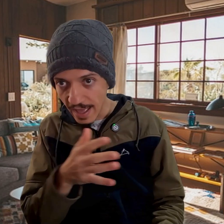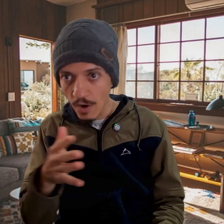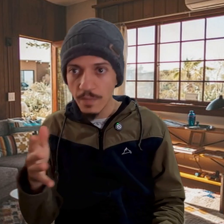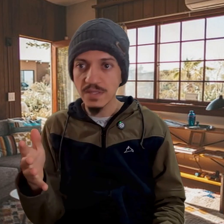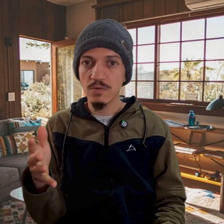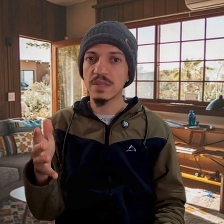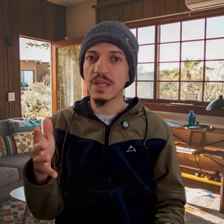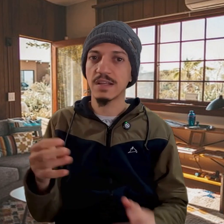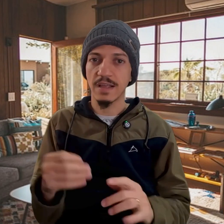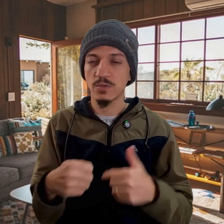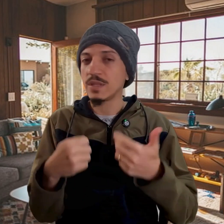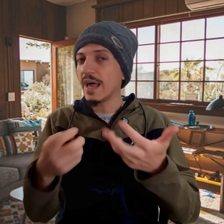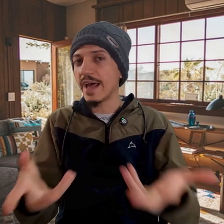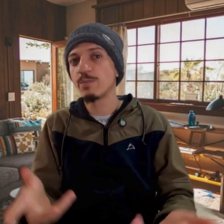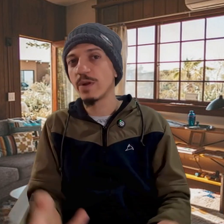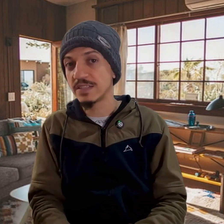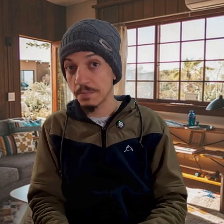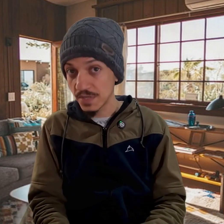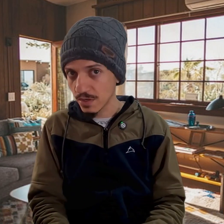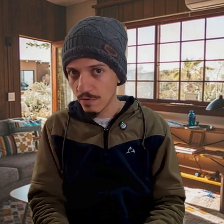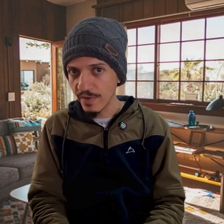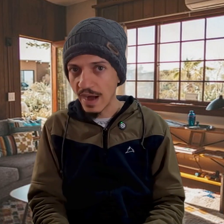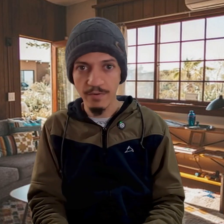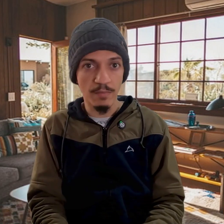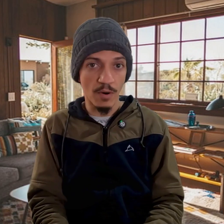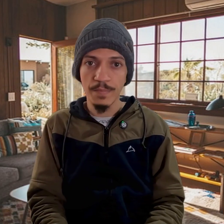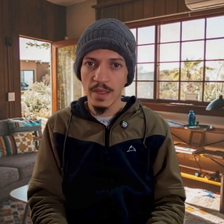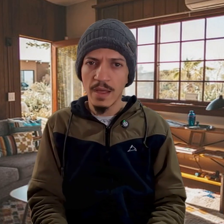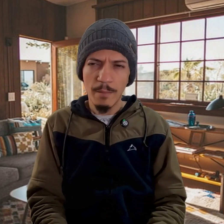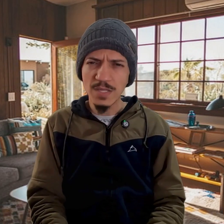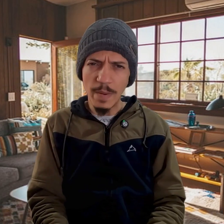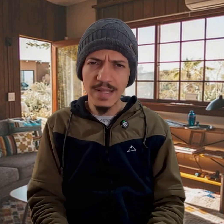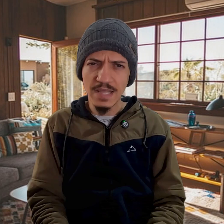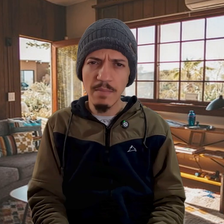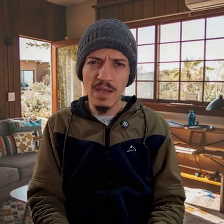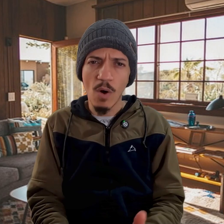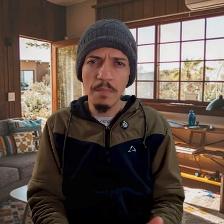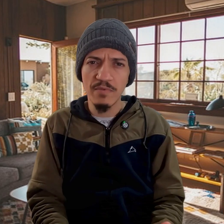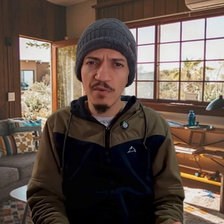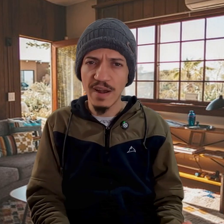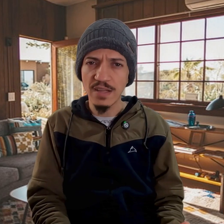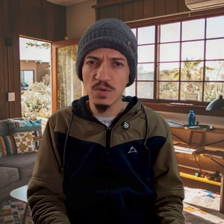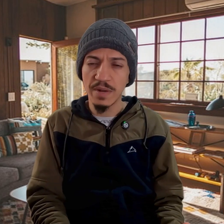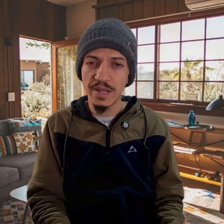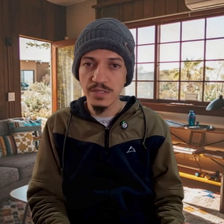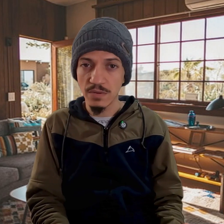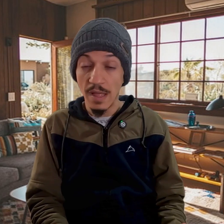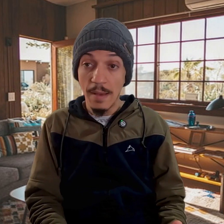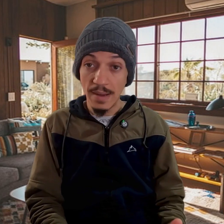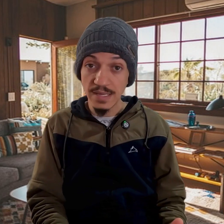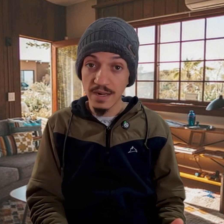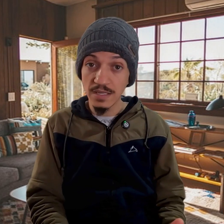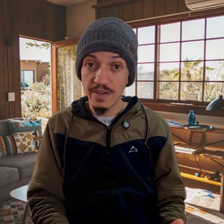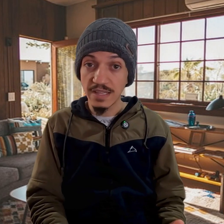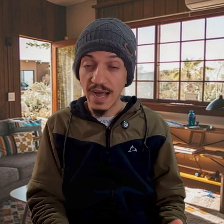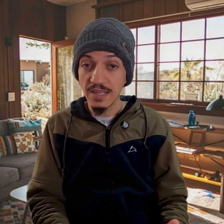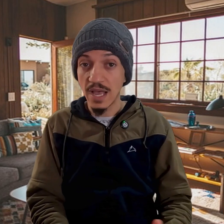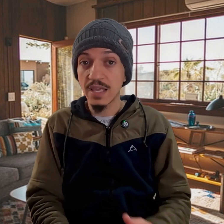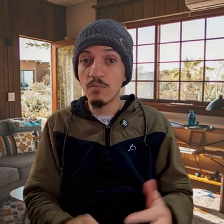realmente aconteça, que a sua internet, por exemplo, seja confiável. Bom, pode parecer meio óbvio falar sobre isso, mas a grande verdade é que muitas